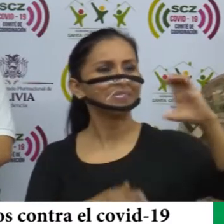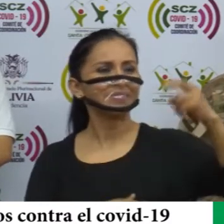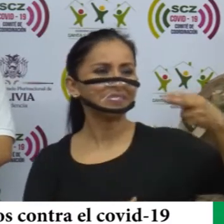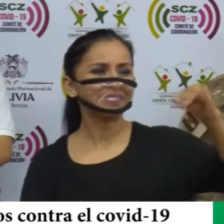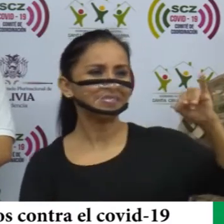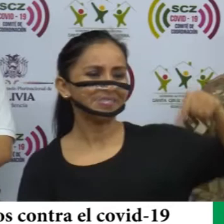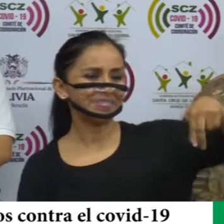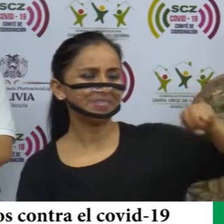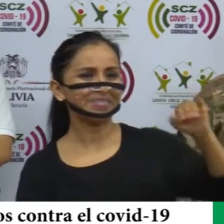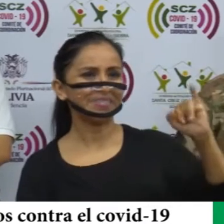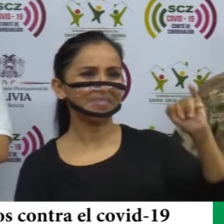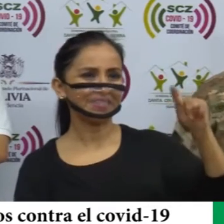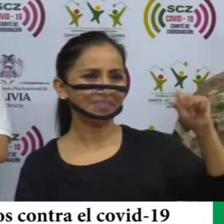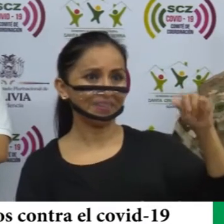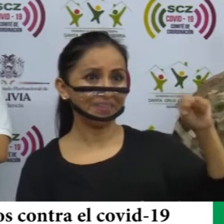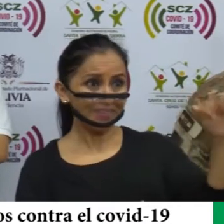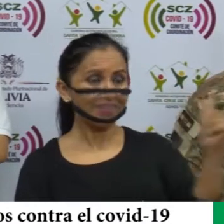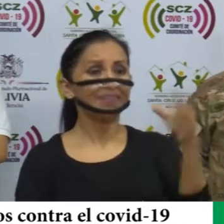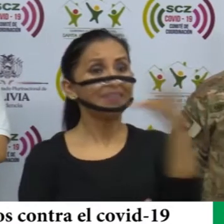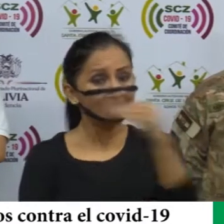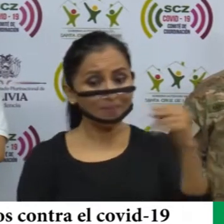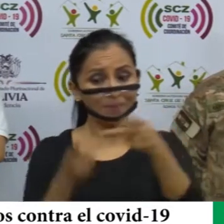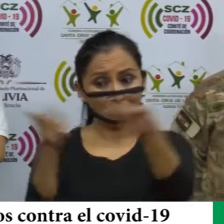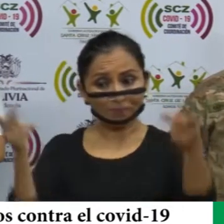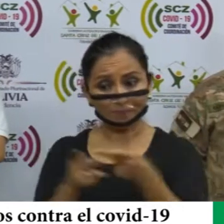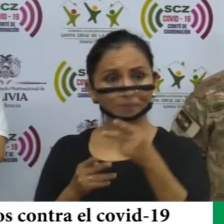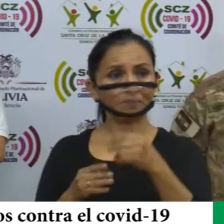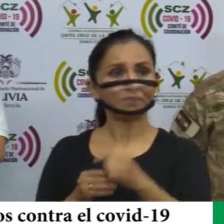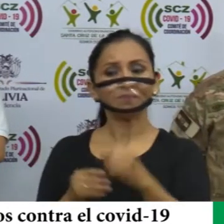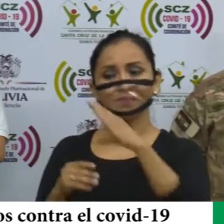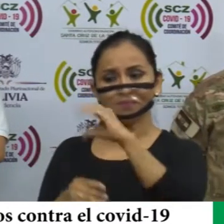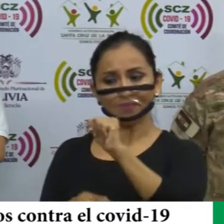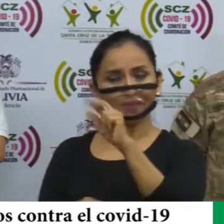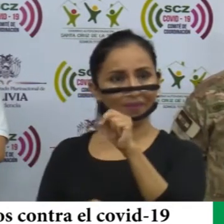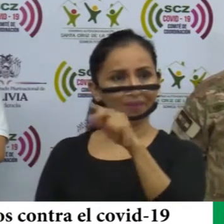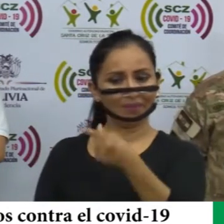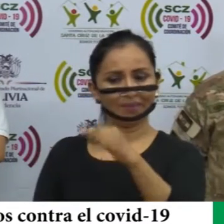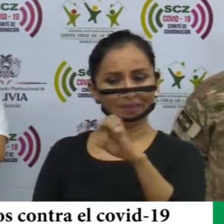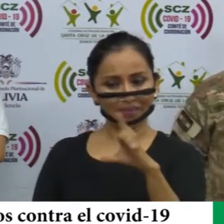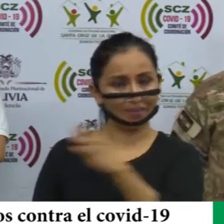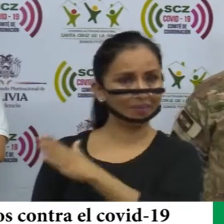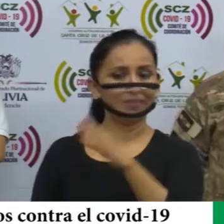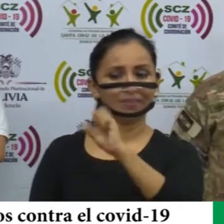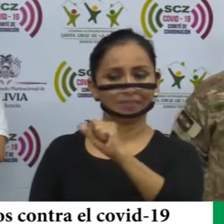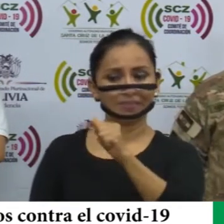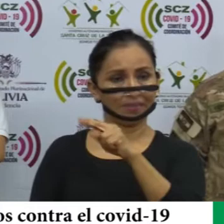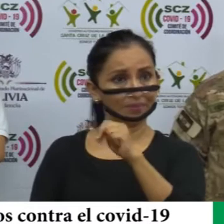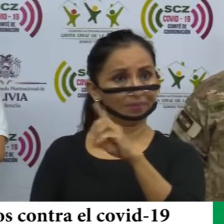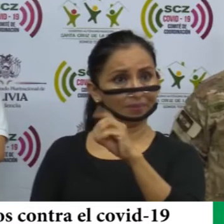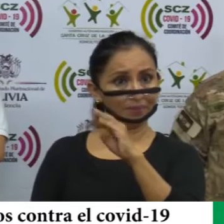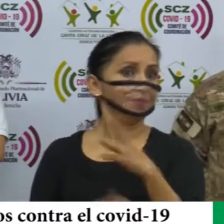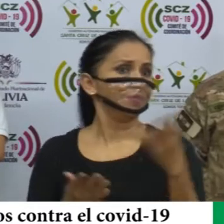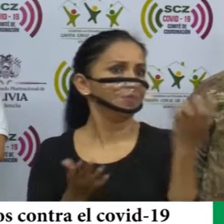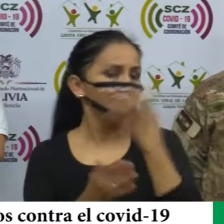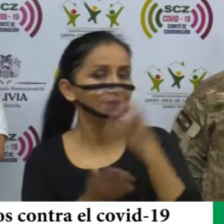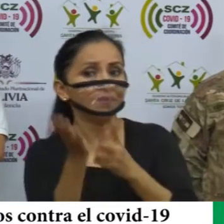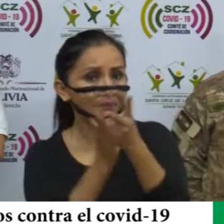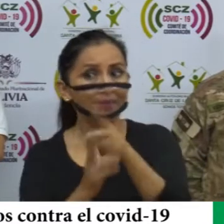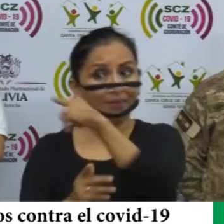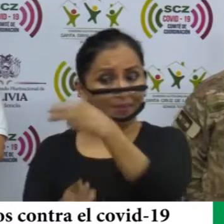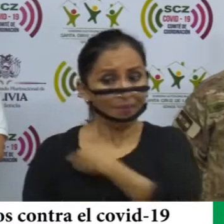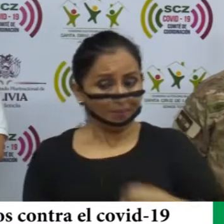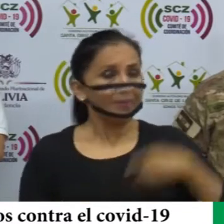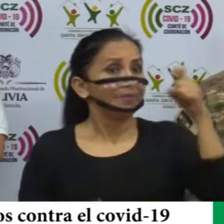Chiquitanía y la provincia Ángel Sandoval. Es importante y recalcamos el trabajo que se está haciendo porque estos municipios realmente